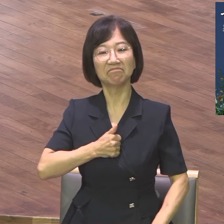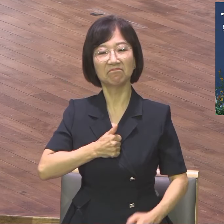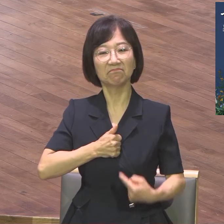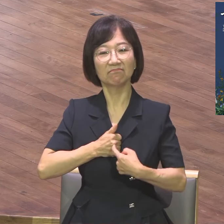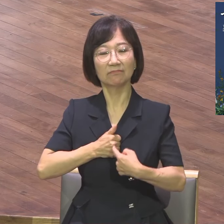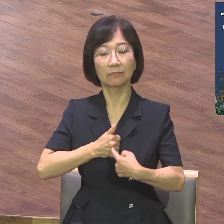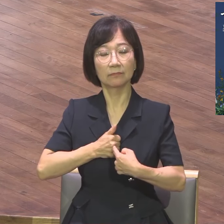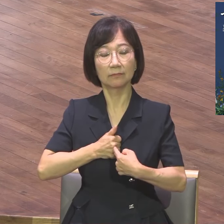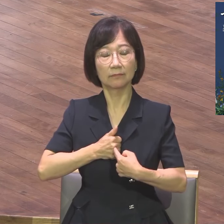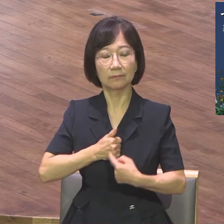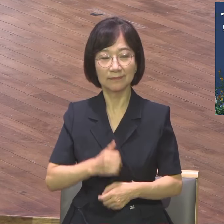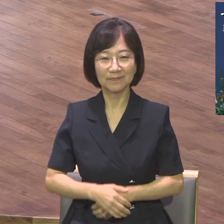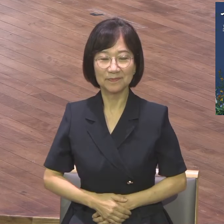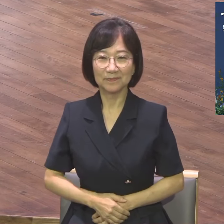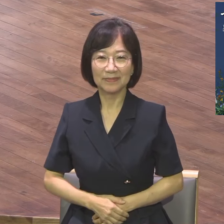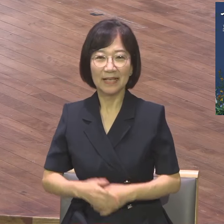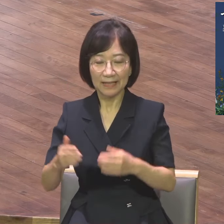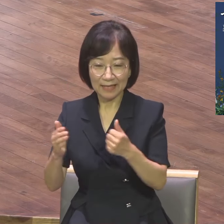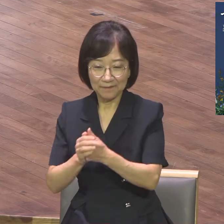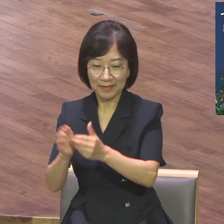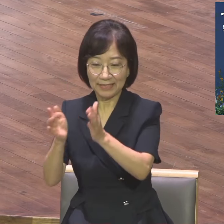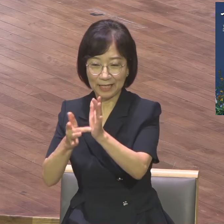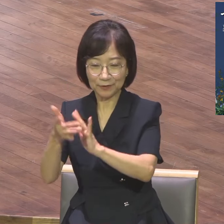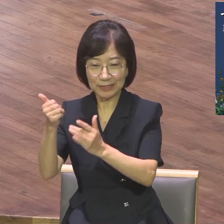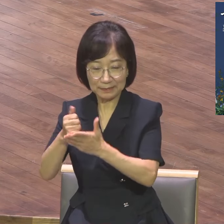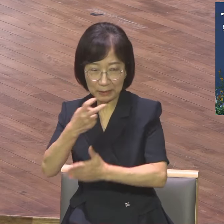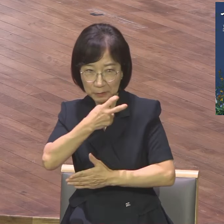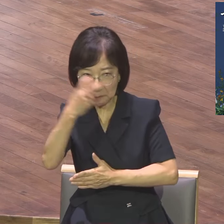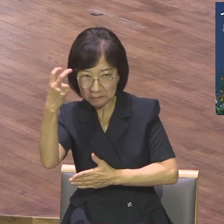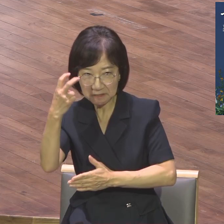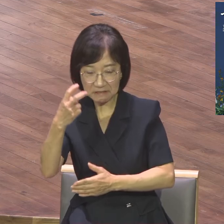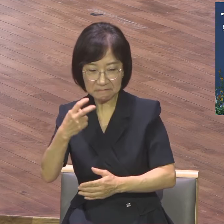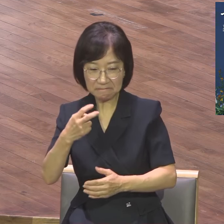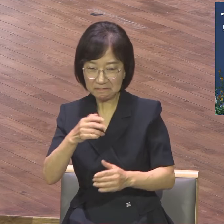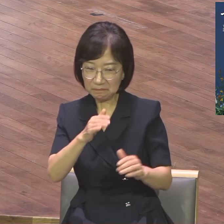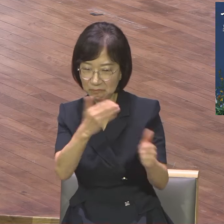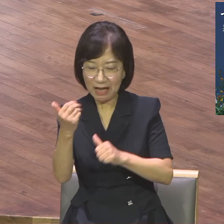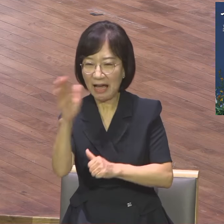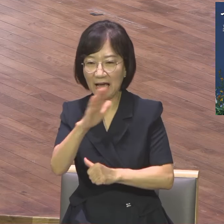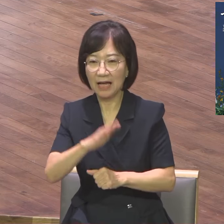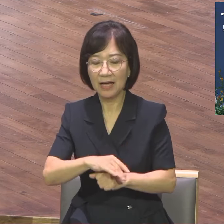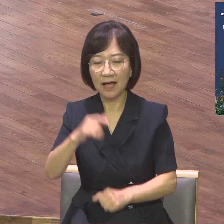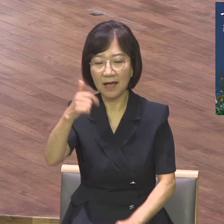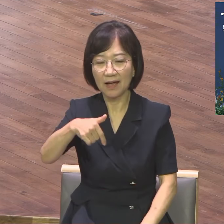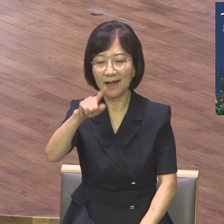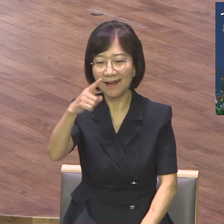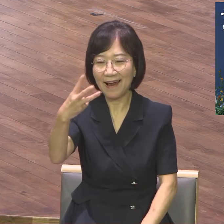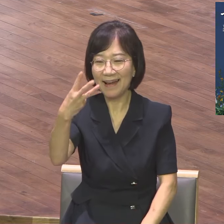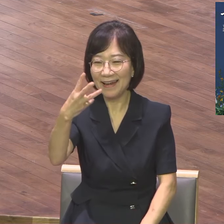그래서 예수님께서 갈릴리 어부들을 부른 것입니다. 똑똑한 사람 많은데